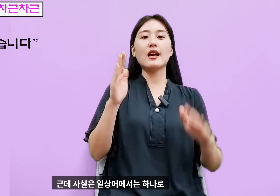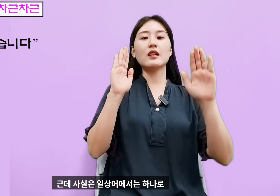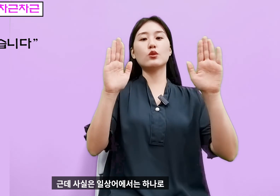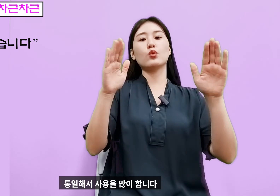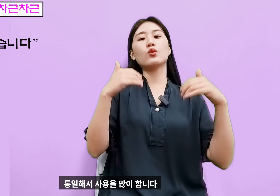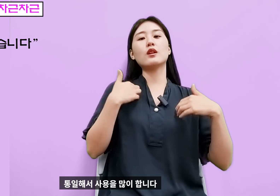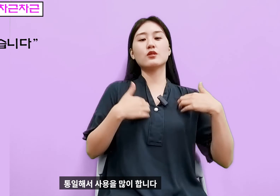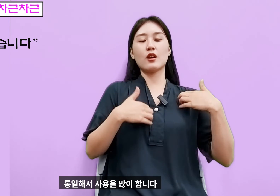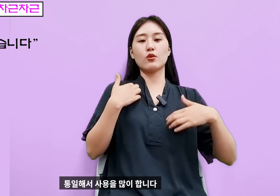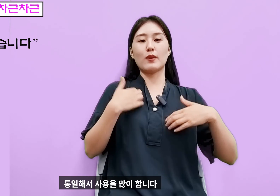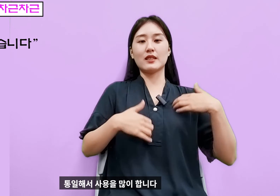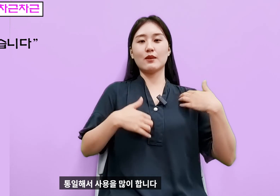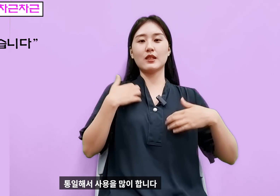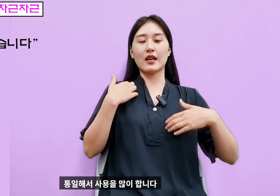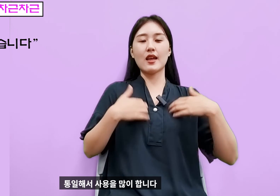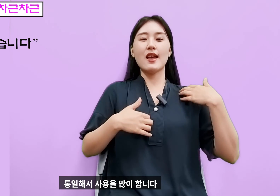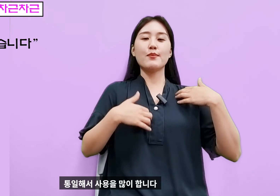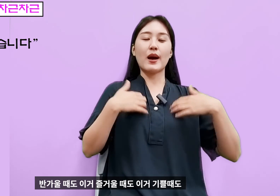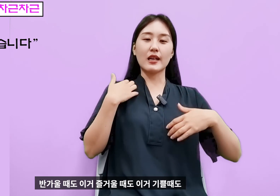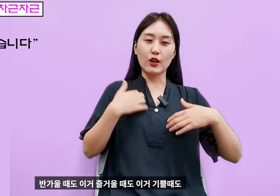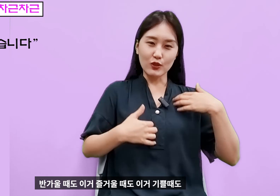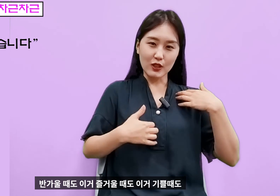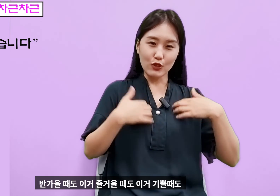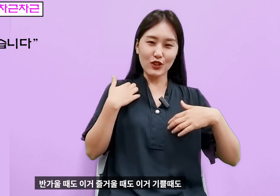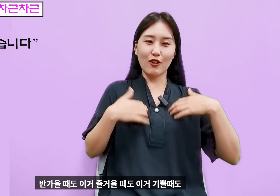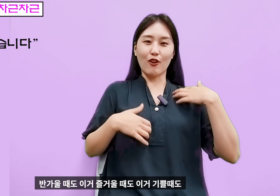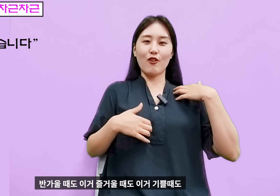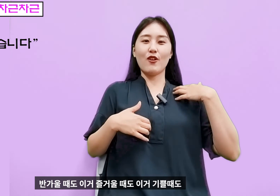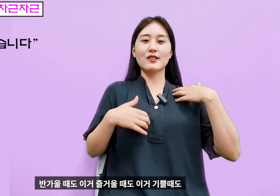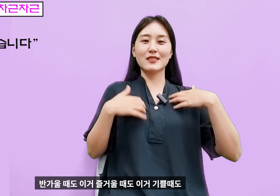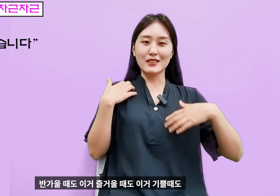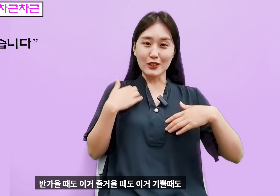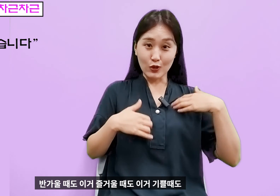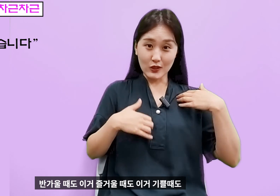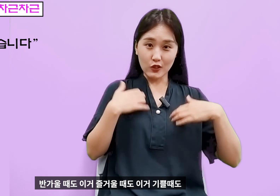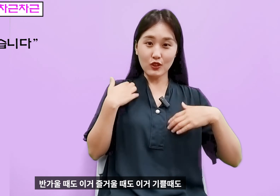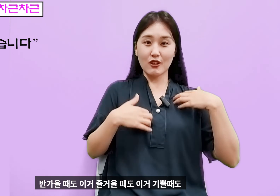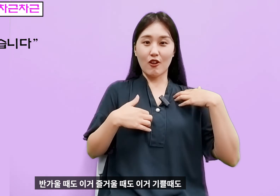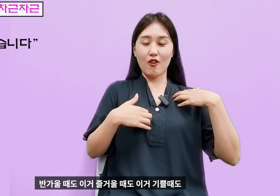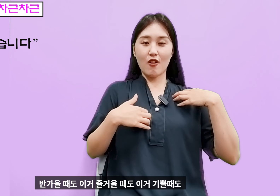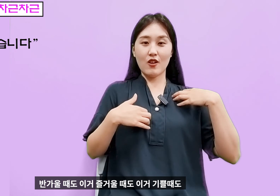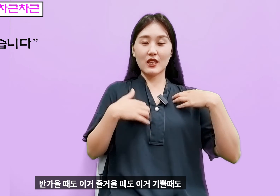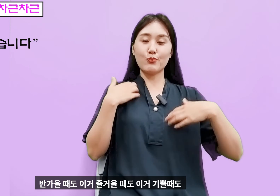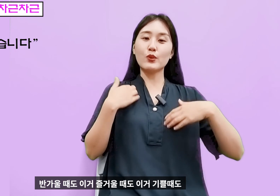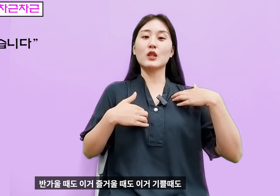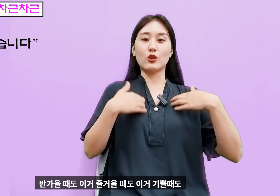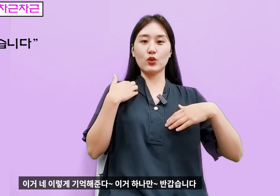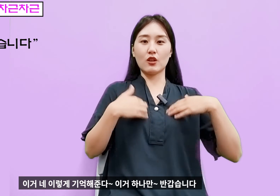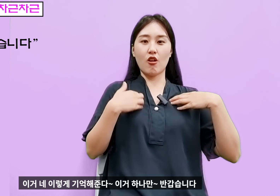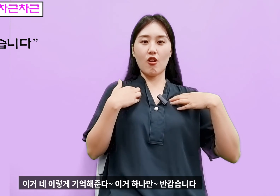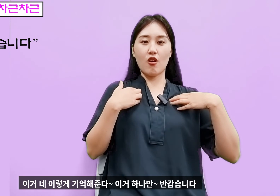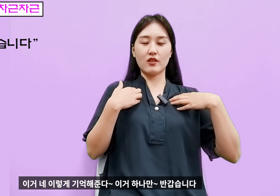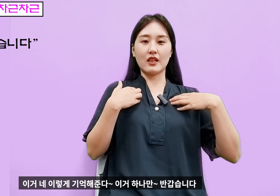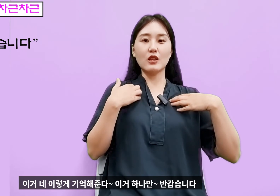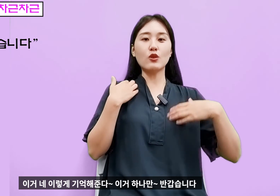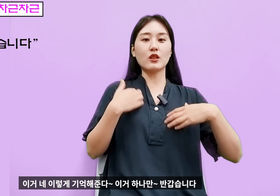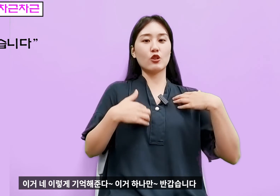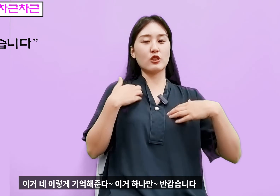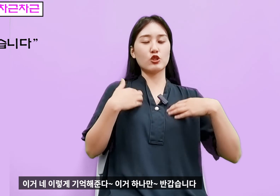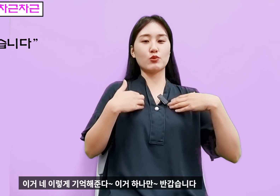하나로 통일해서 사용을 많이 합니다. 반가울 때도 이거, 즐거울 때도 이거, 기쁠 때도 이거. 네, 이렇게 기억해 주시면 돼요.